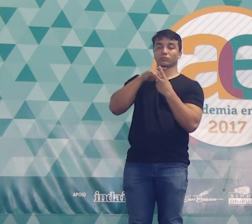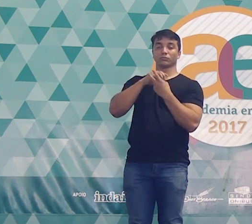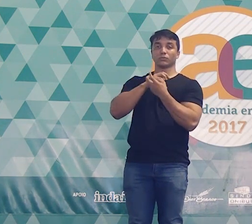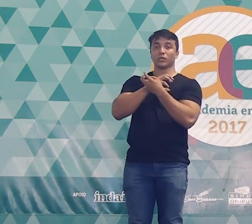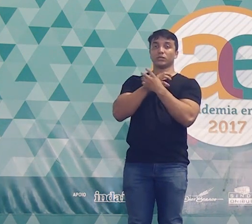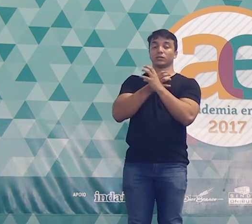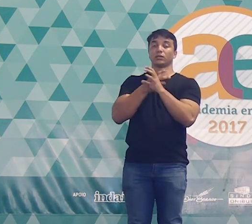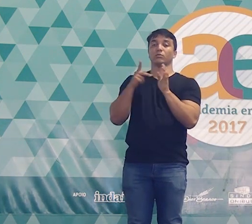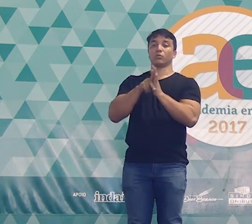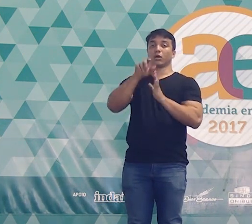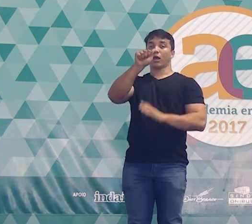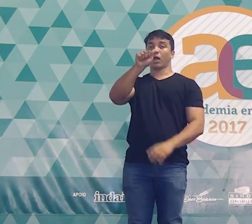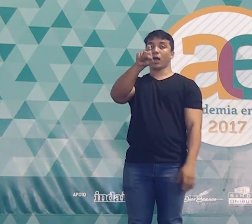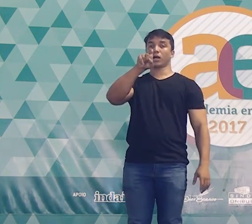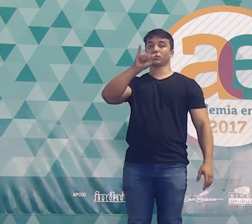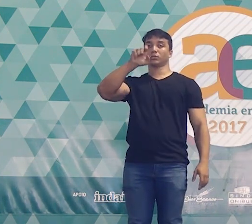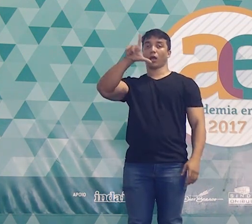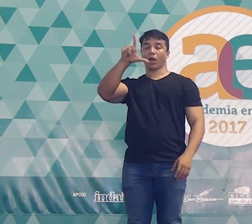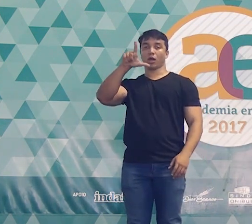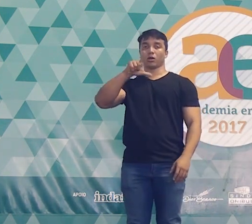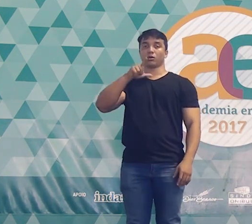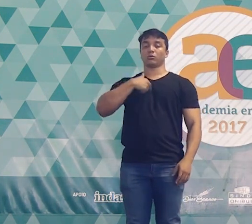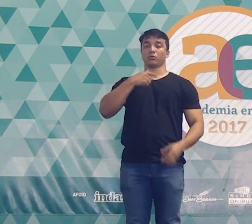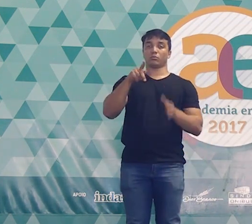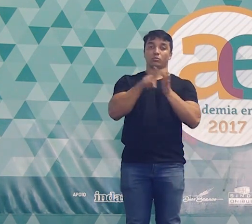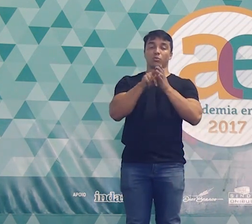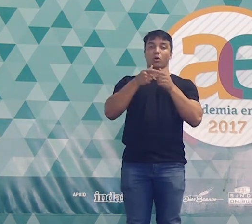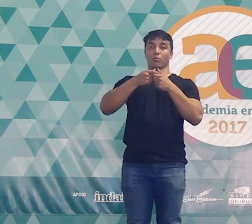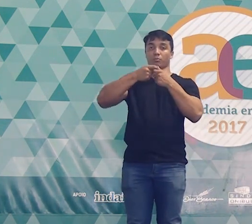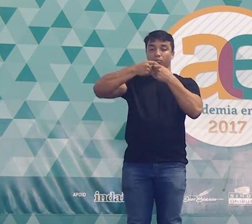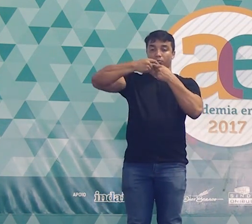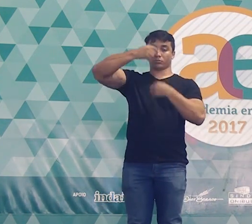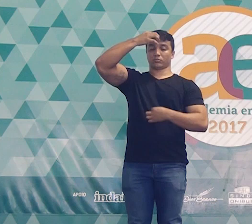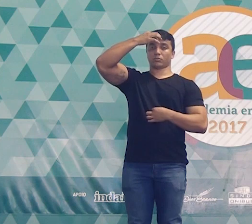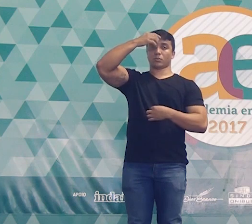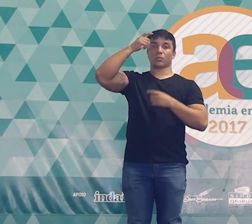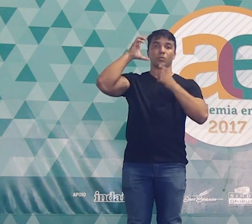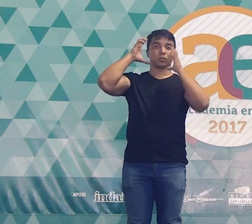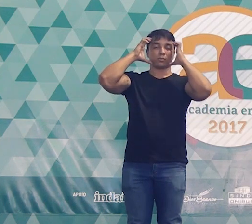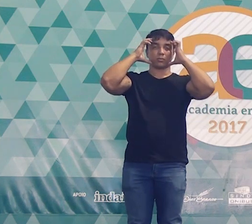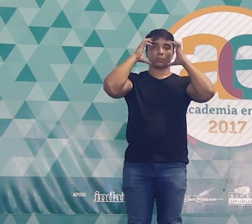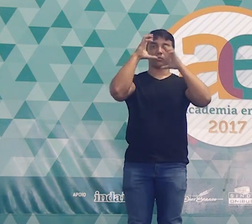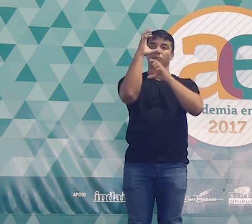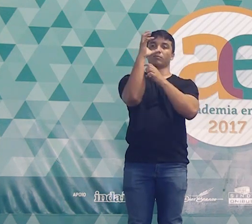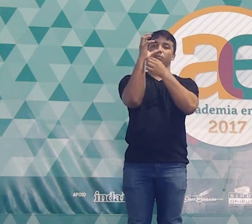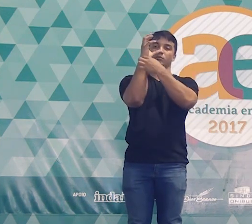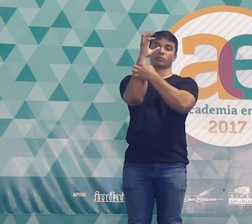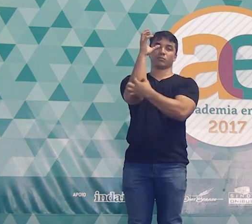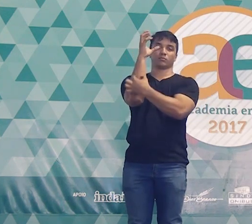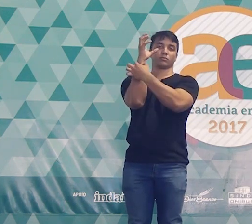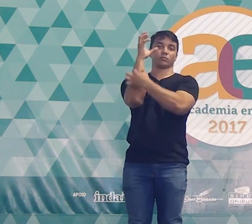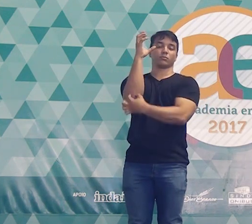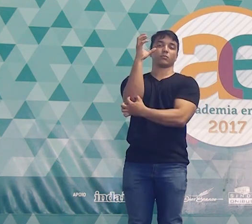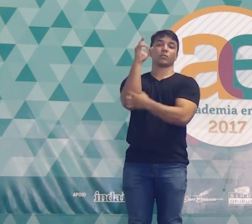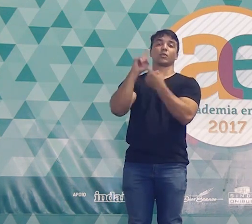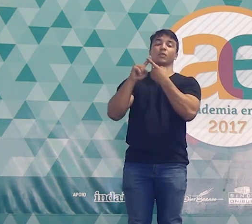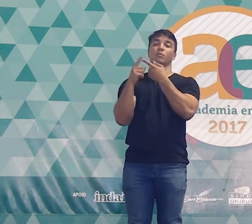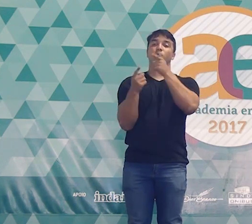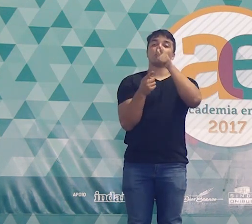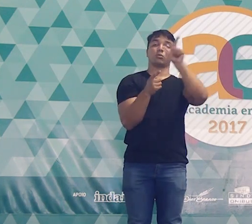esqueleto axial, que é esse principal aqui, que é formado pela cabeça e tronco. E nós temos o esqueleto